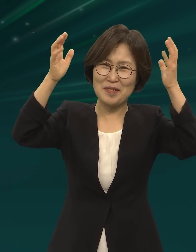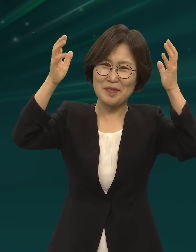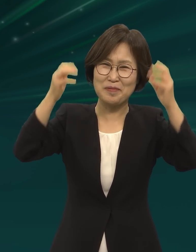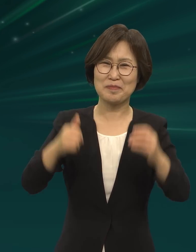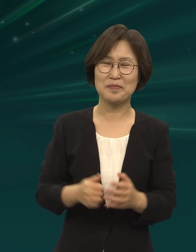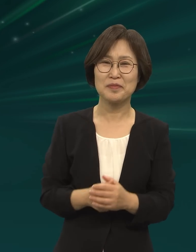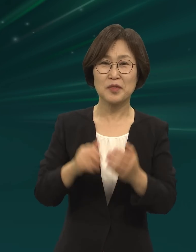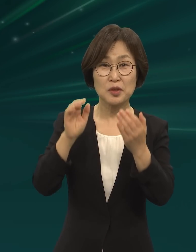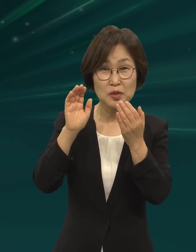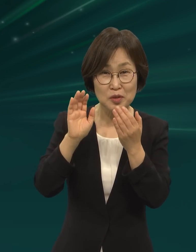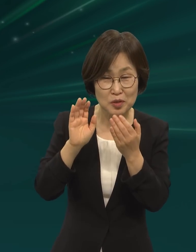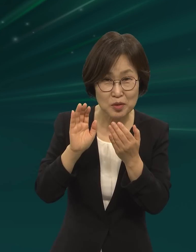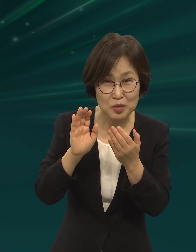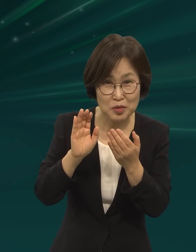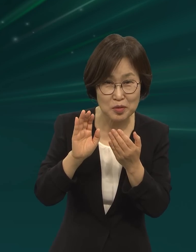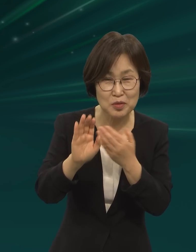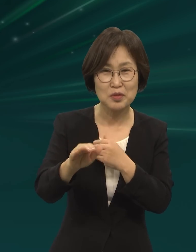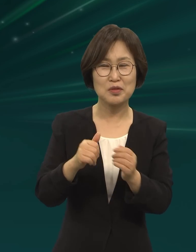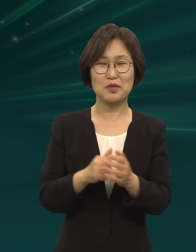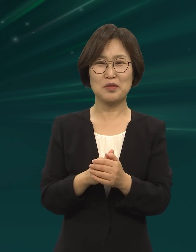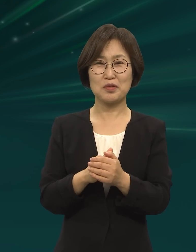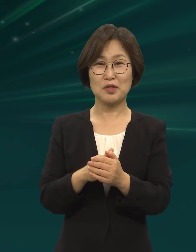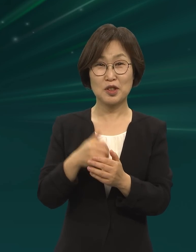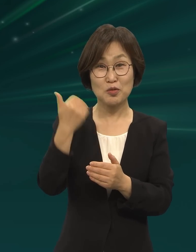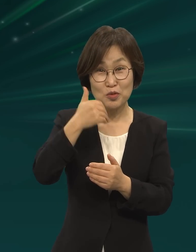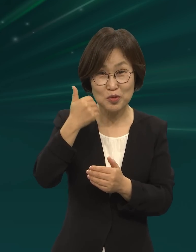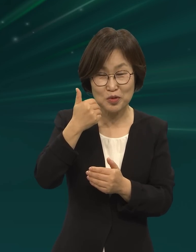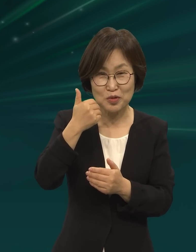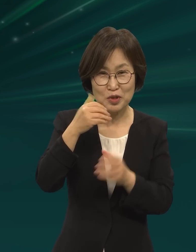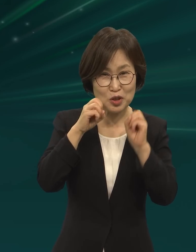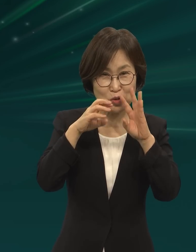그 후에는 이제 아빠 차례죠.